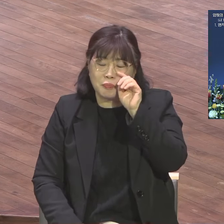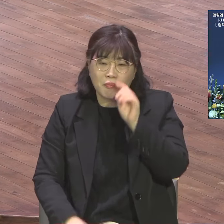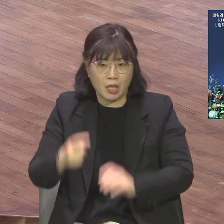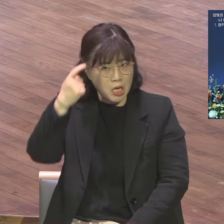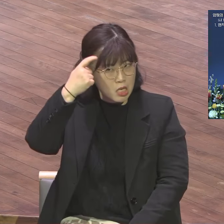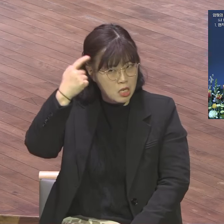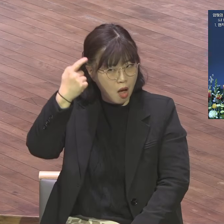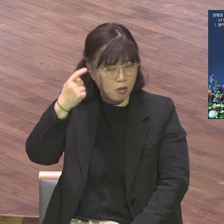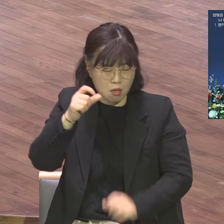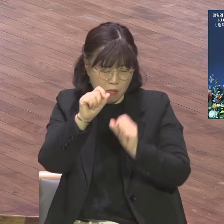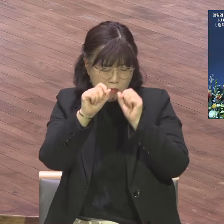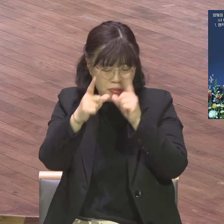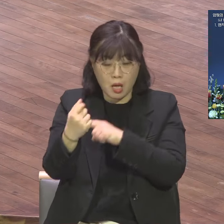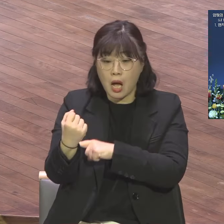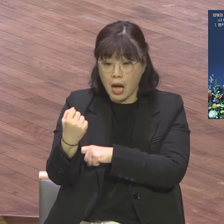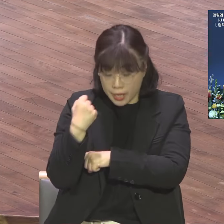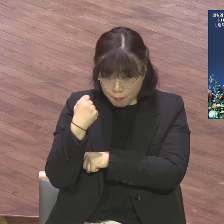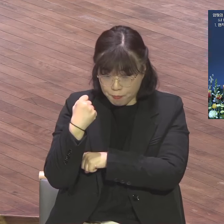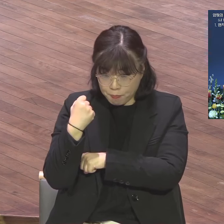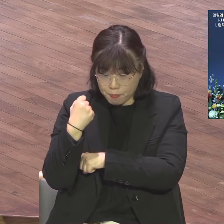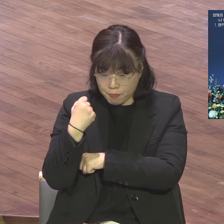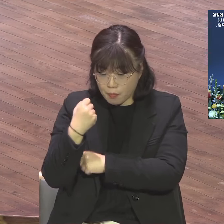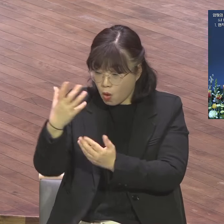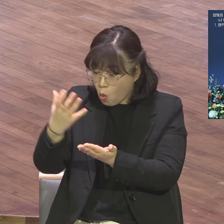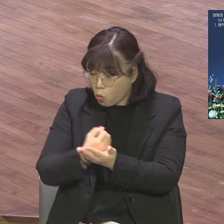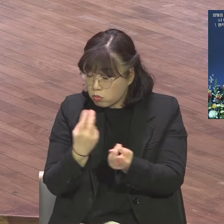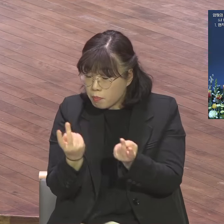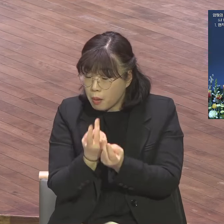우리가 어떻게 해야 되느냐 그걸 밝히고